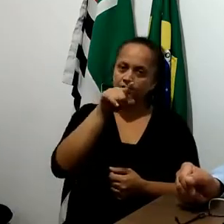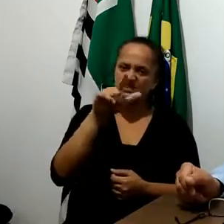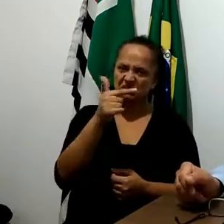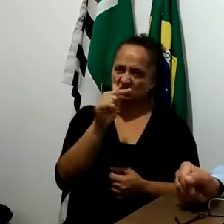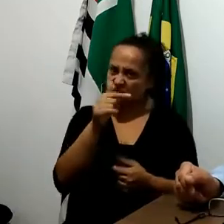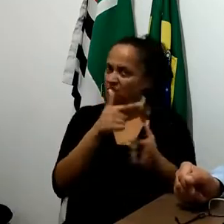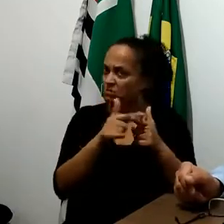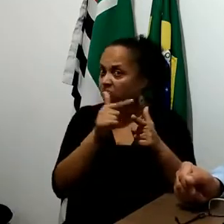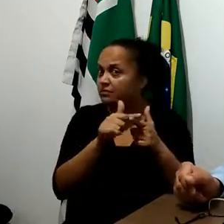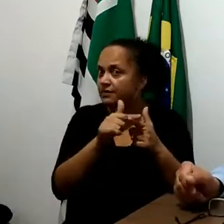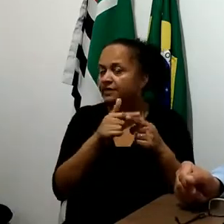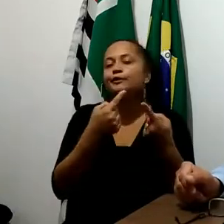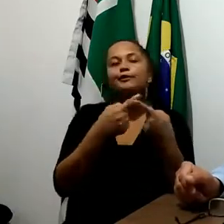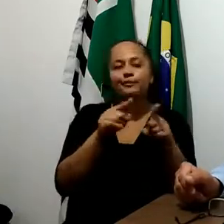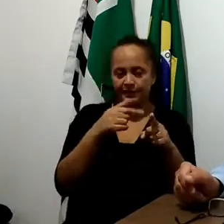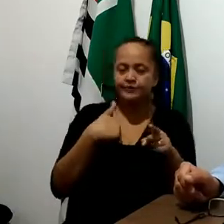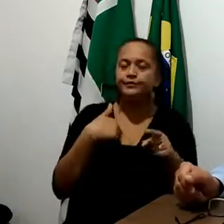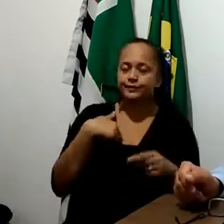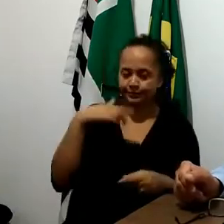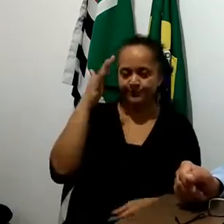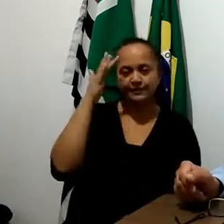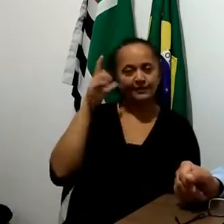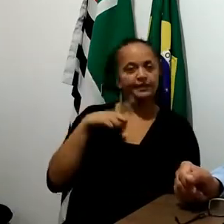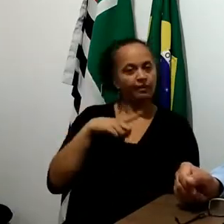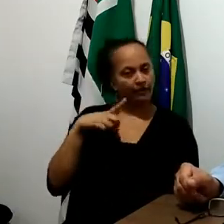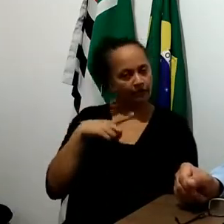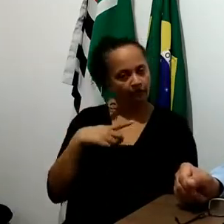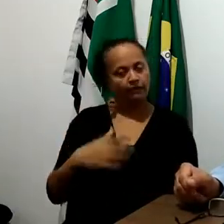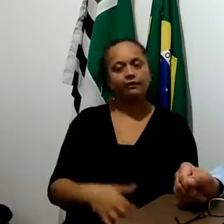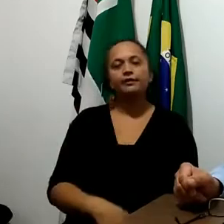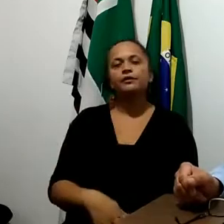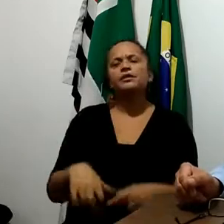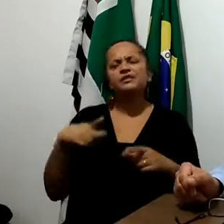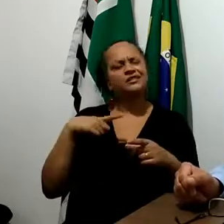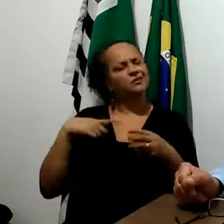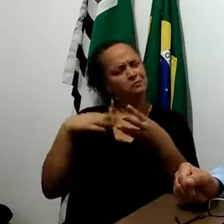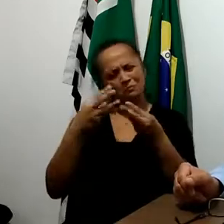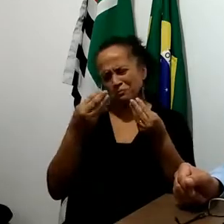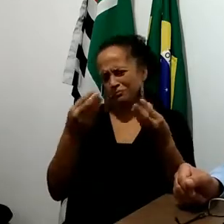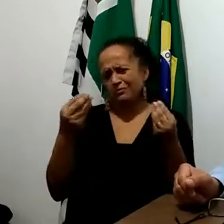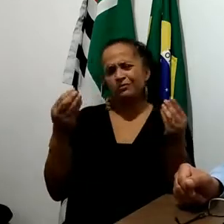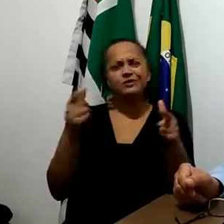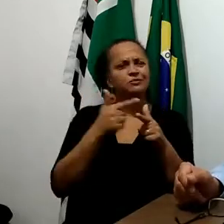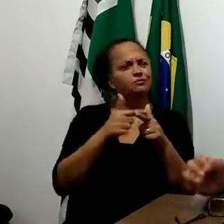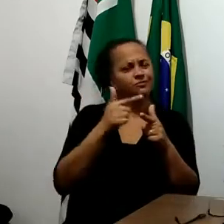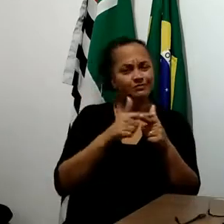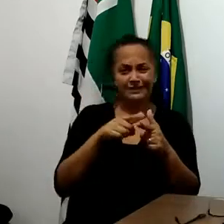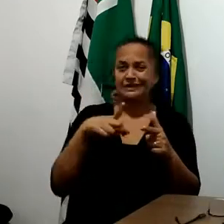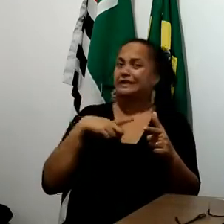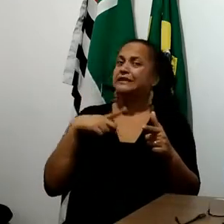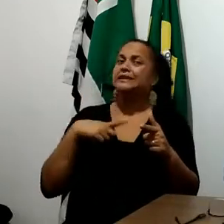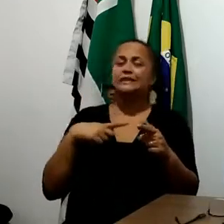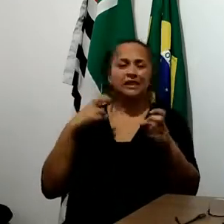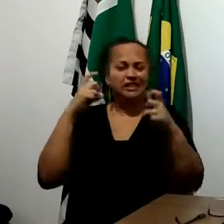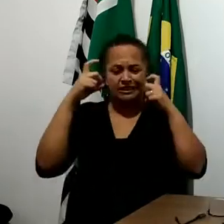Então há muito problema, há muito tribulação. A Bíblia diz que nós